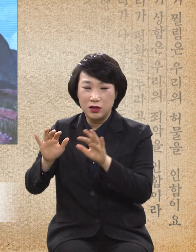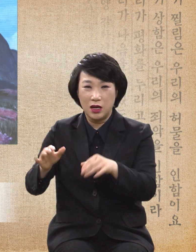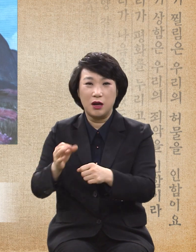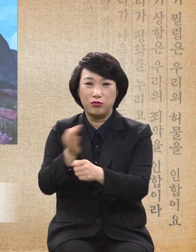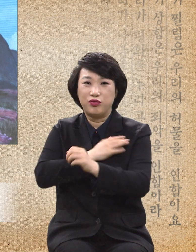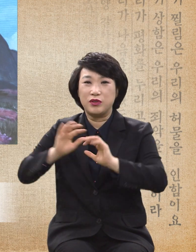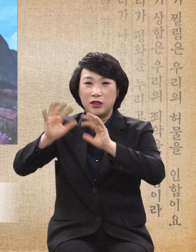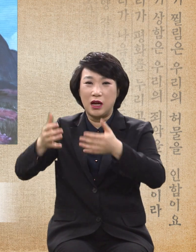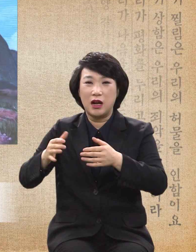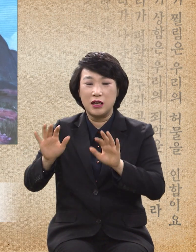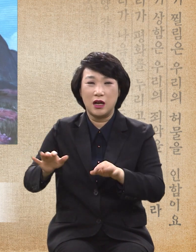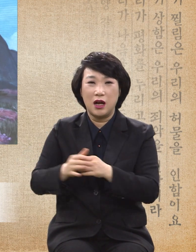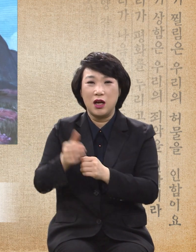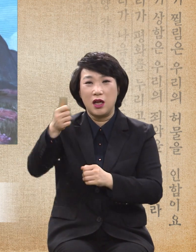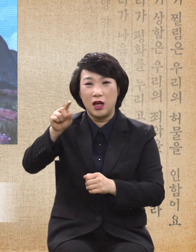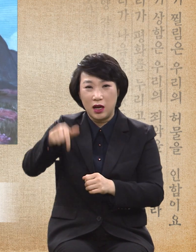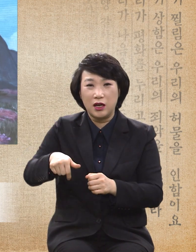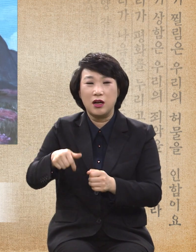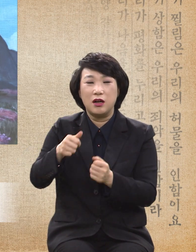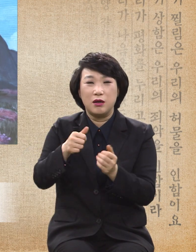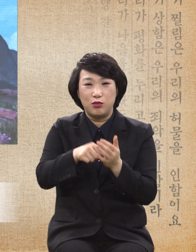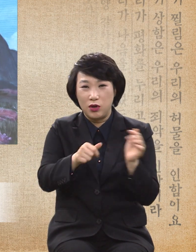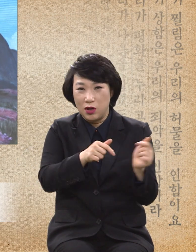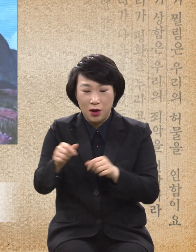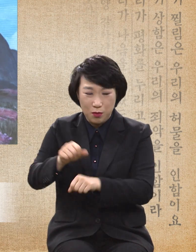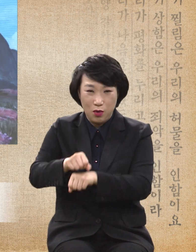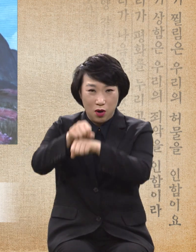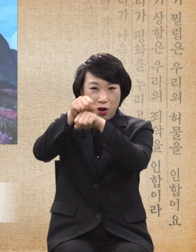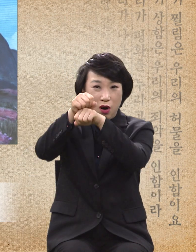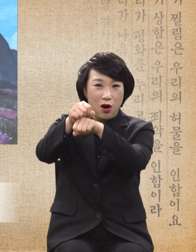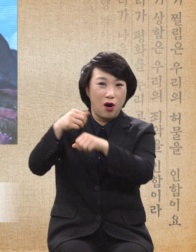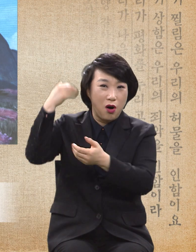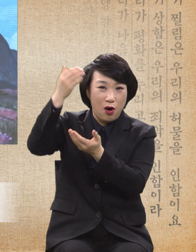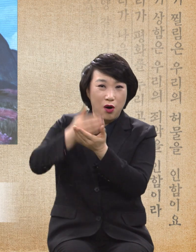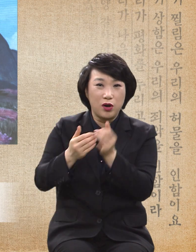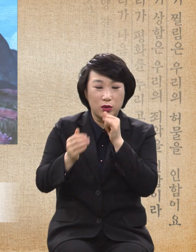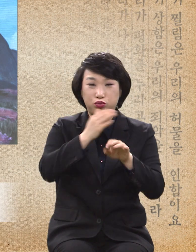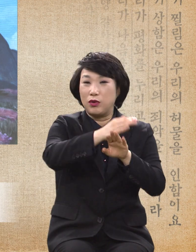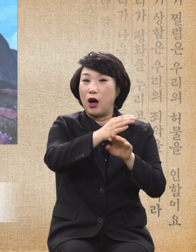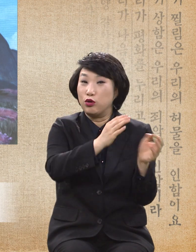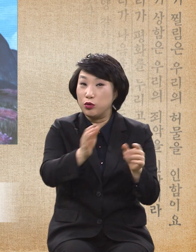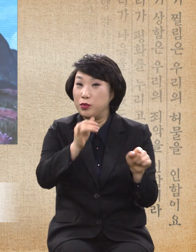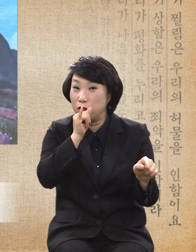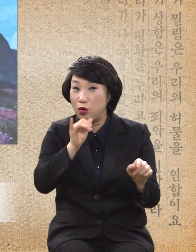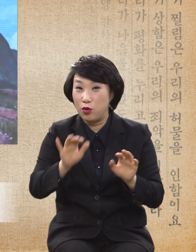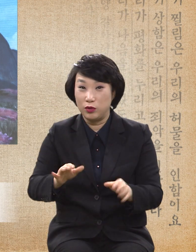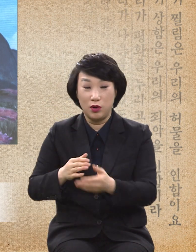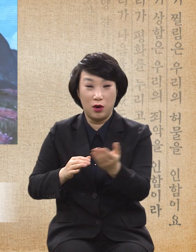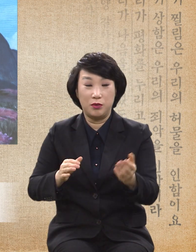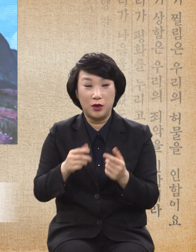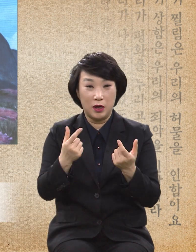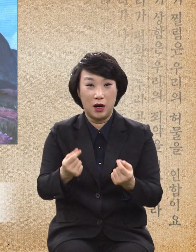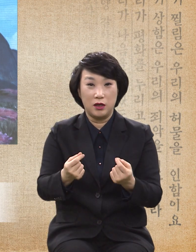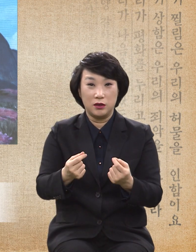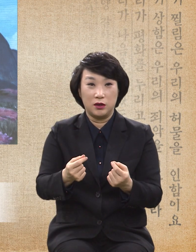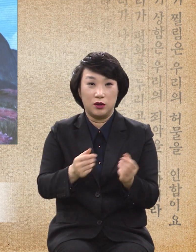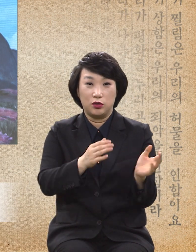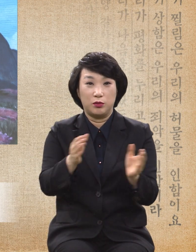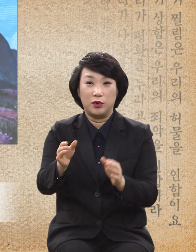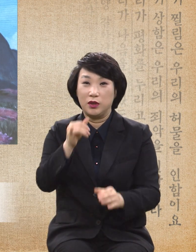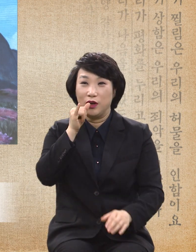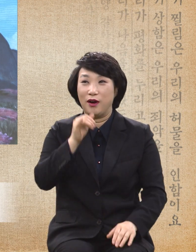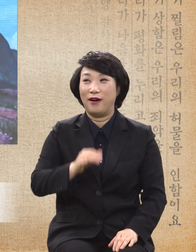북한에도 5,000톤 이상 준비되어 남한을 싹 쓸이고 없을 만큼 다 준비가 될 만큼 이렇게 돼 있을